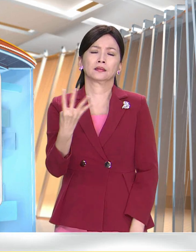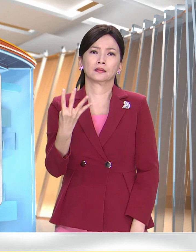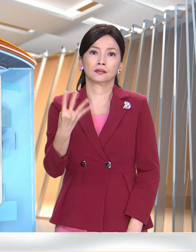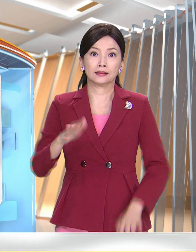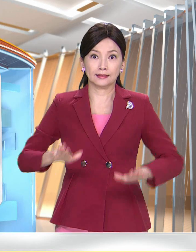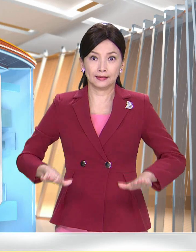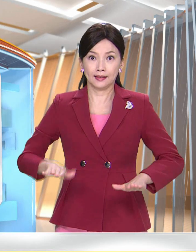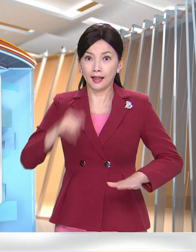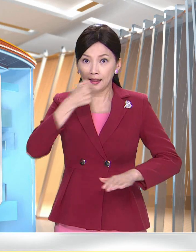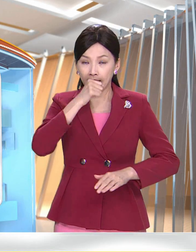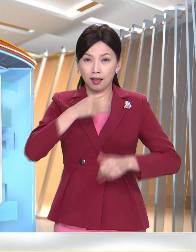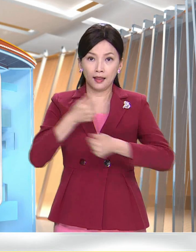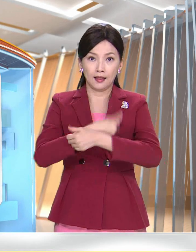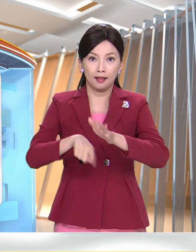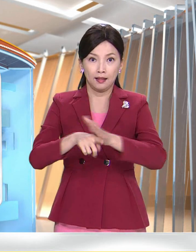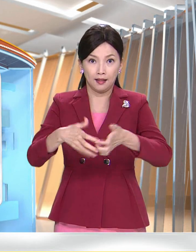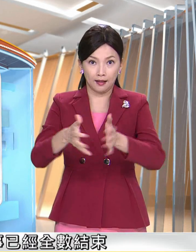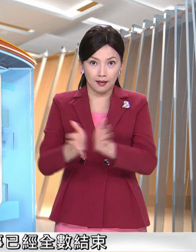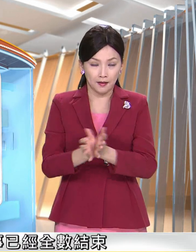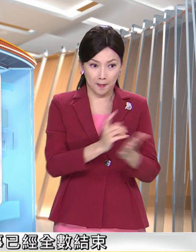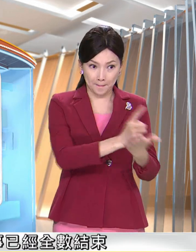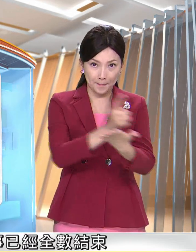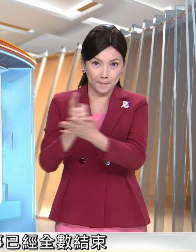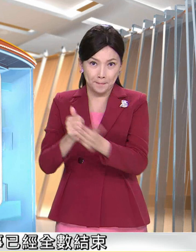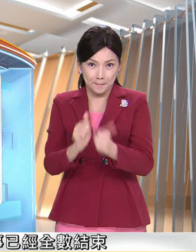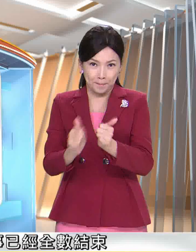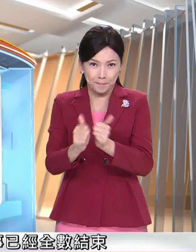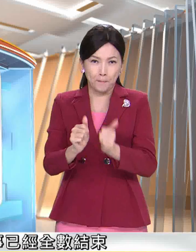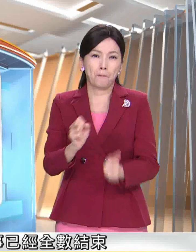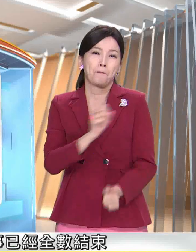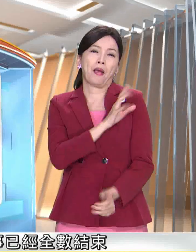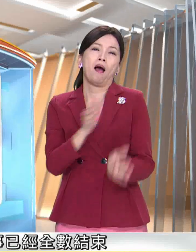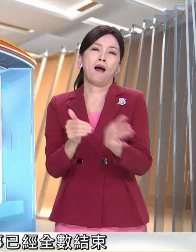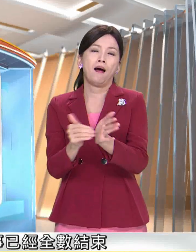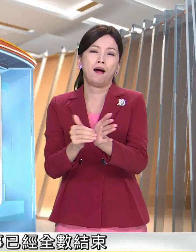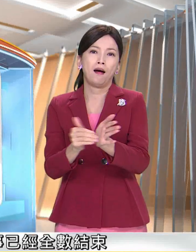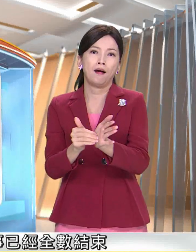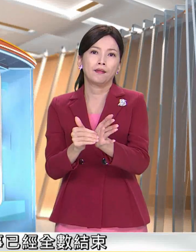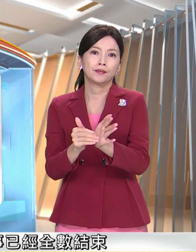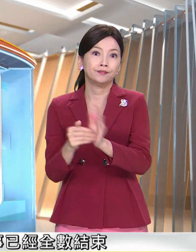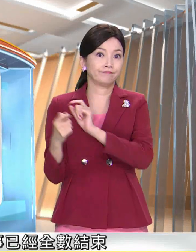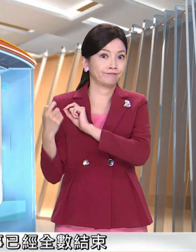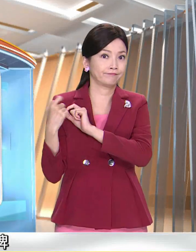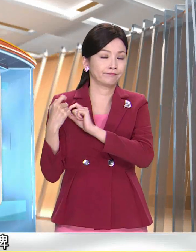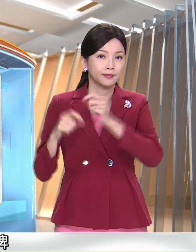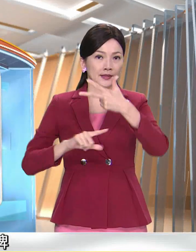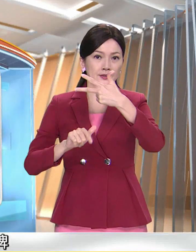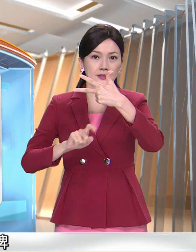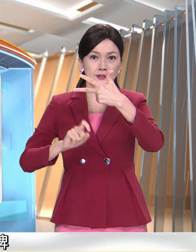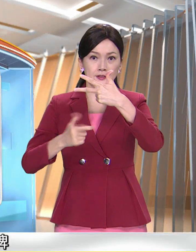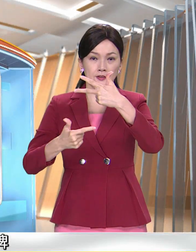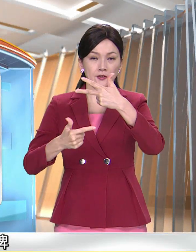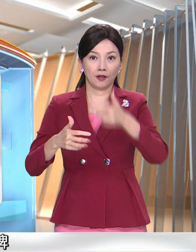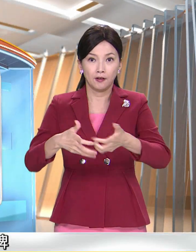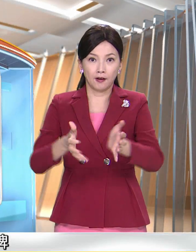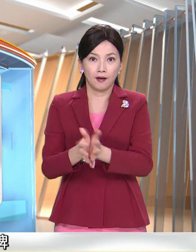牌。而目前台湾代表队赛事已经全部结束，包含16日的团体铜